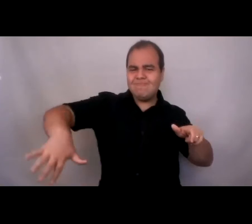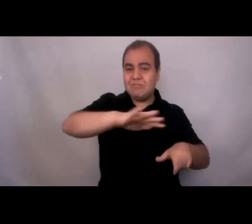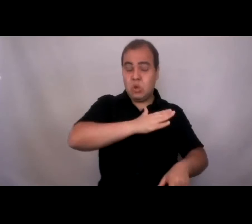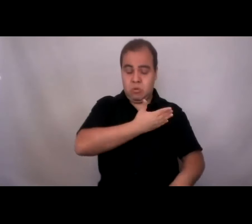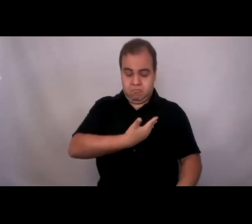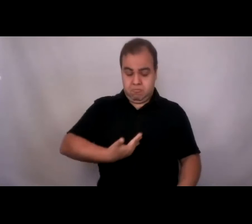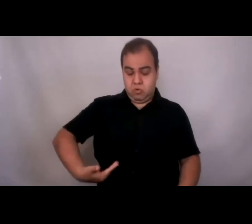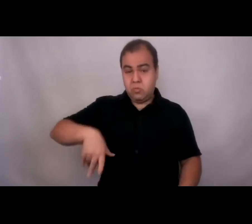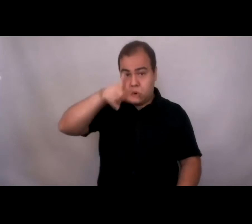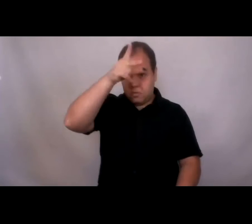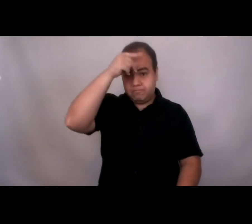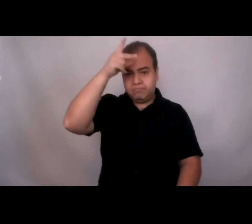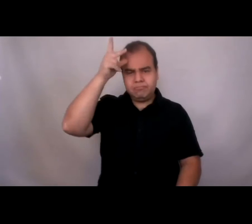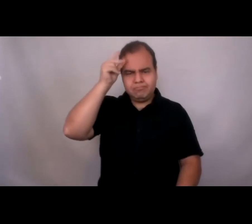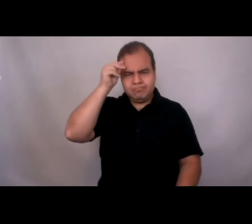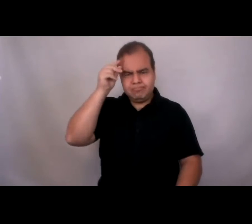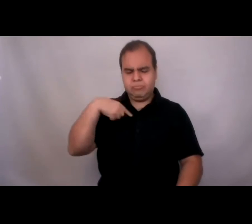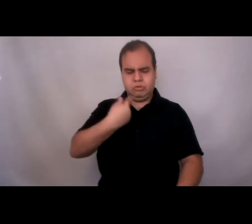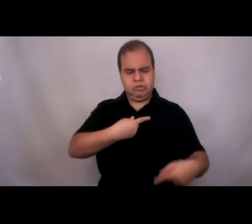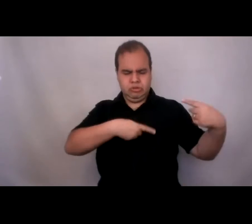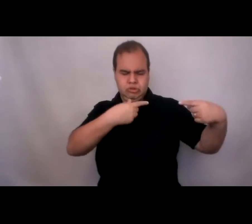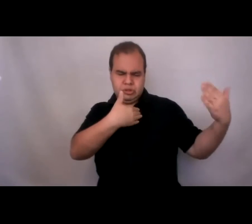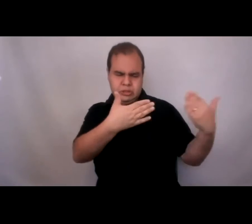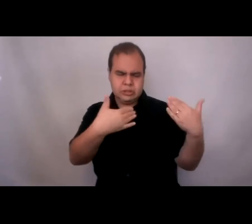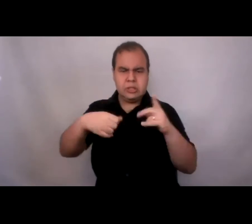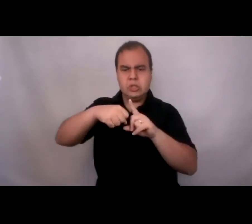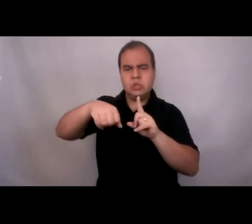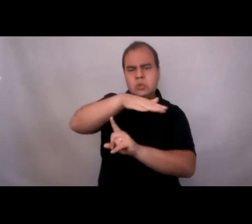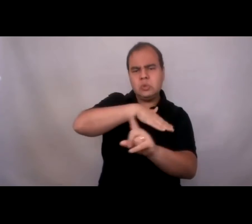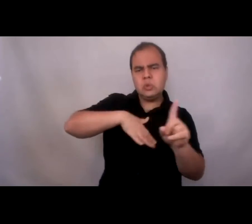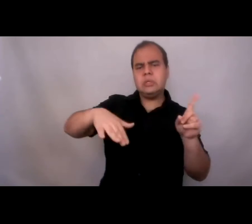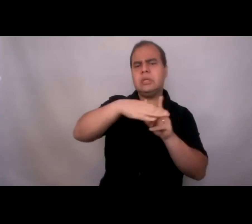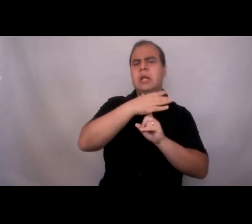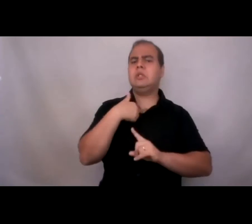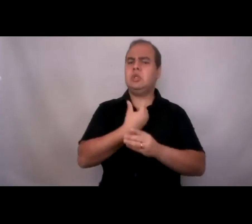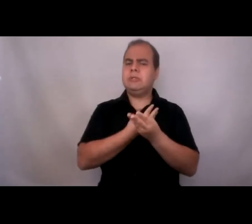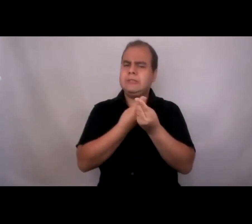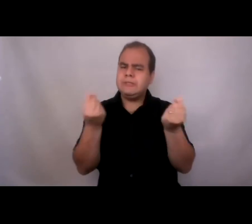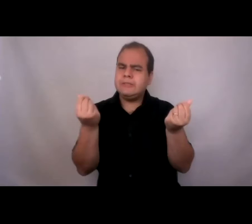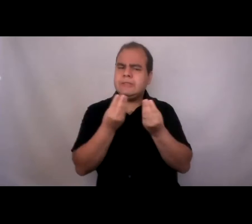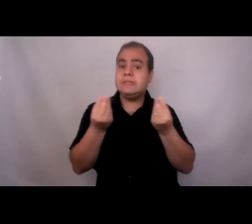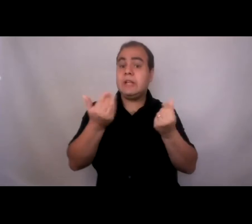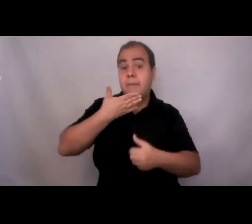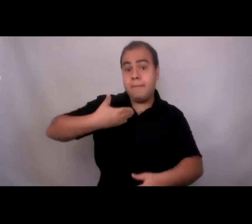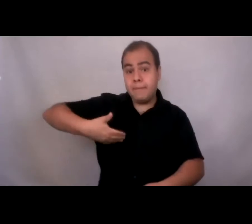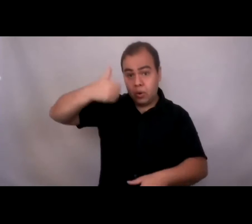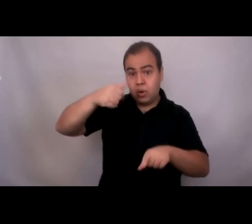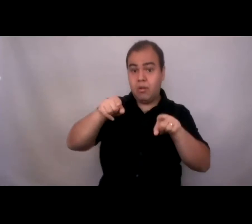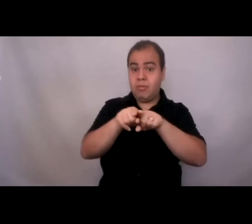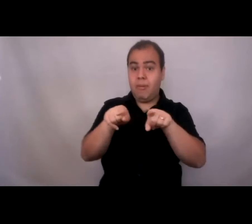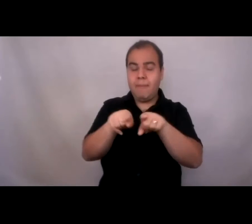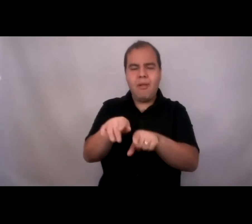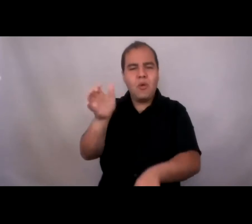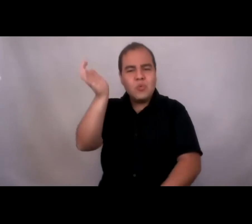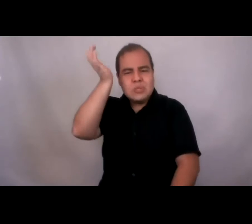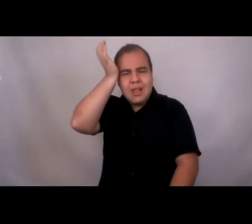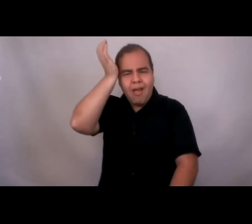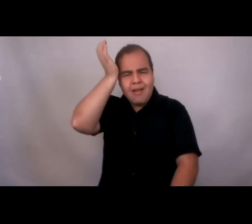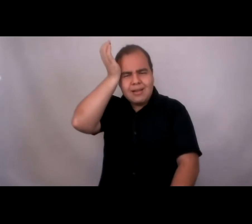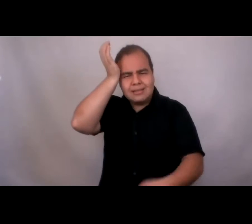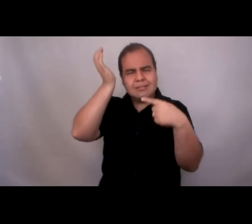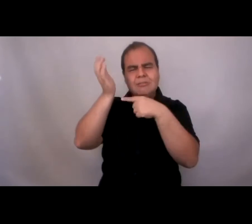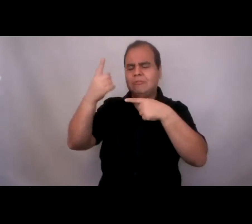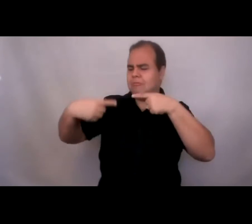diálogo com a sociedade civil, né, que a gente vem buscando se aprimorar. Também, né, o SESC nessa conversa é